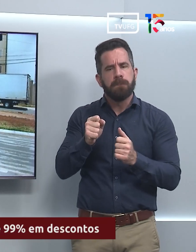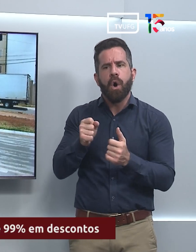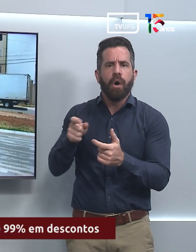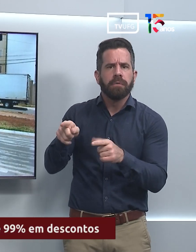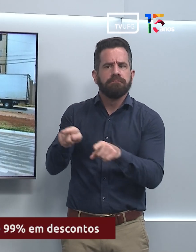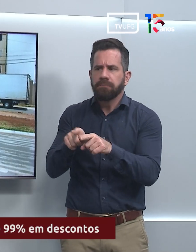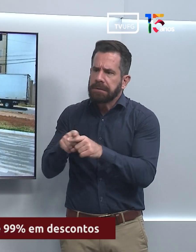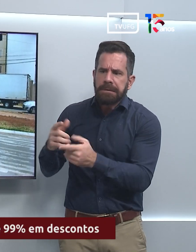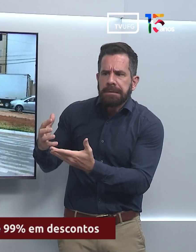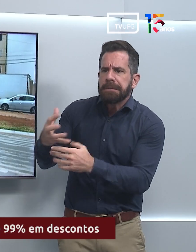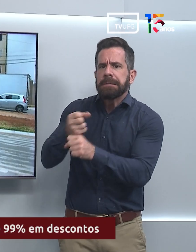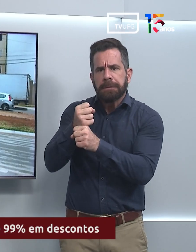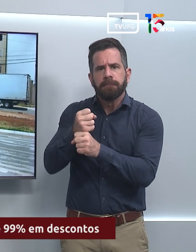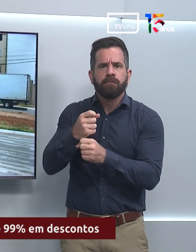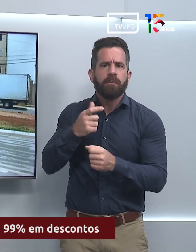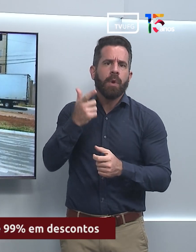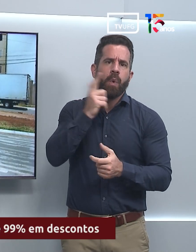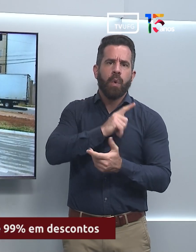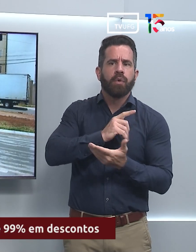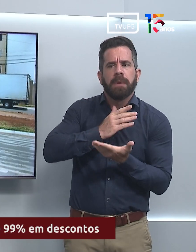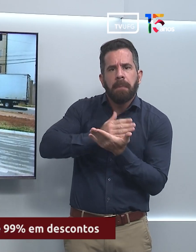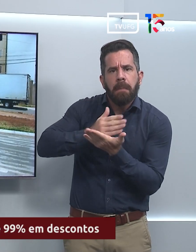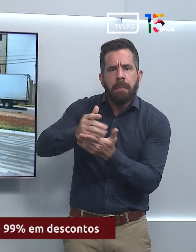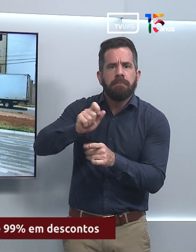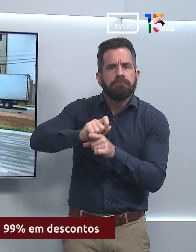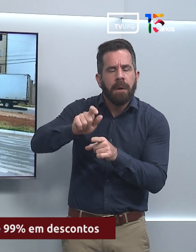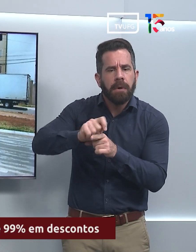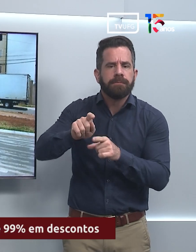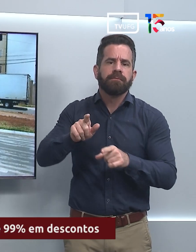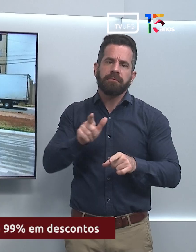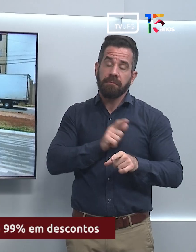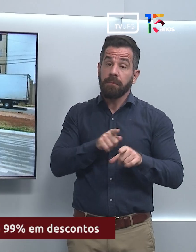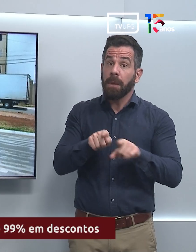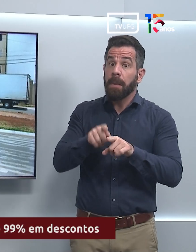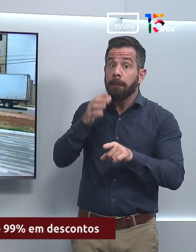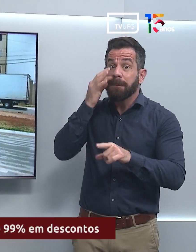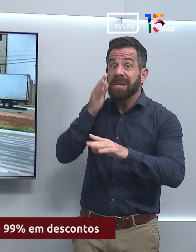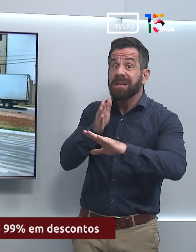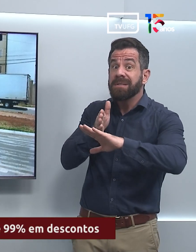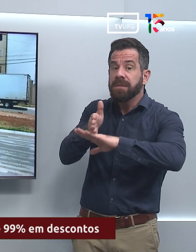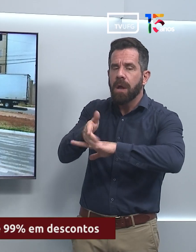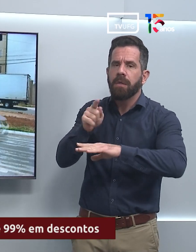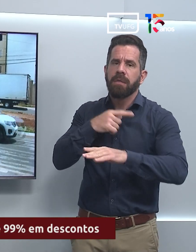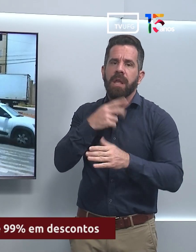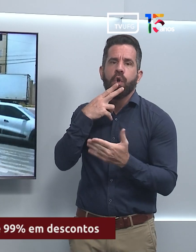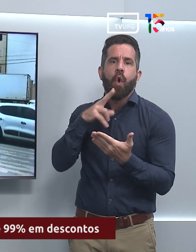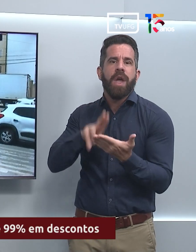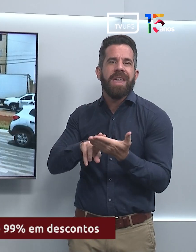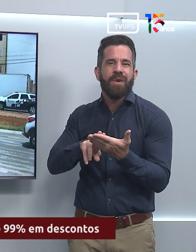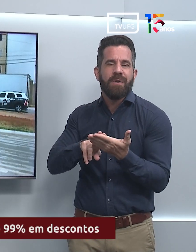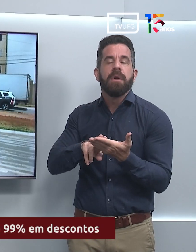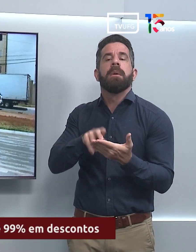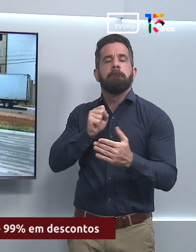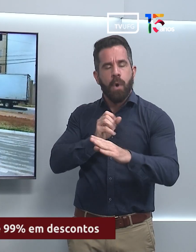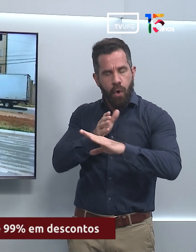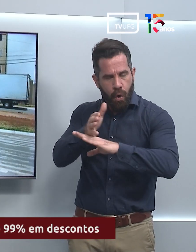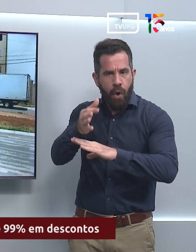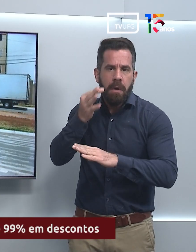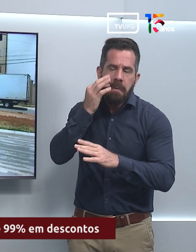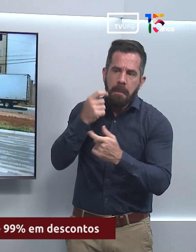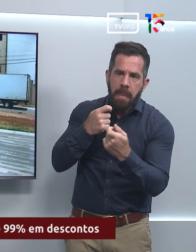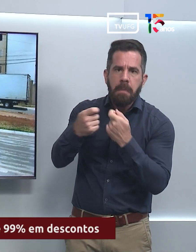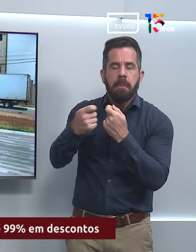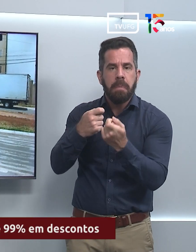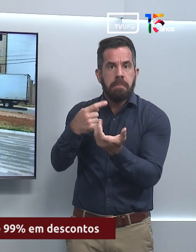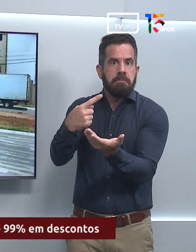o atendimento também pode ser presencial em mais de 7.000 agências dos Correios, que estão espalhadas por todo o país, e é tudo